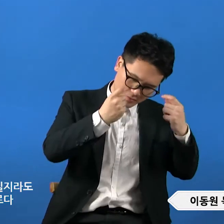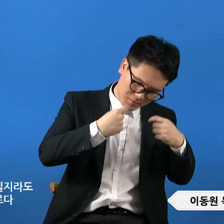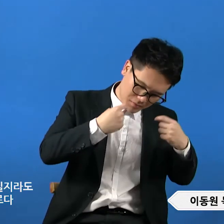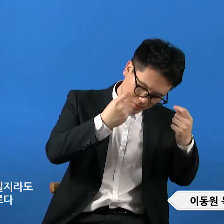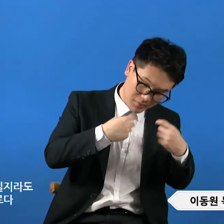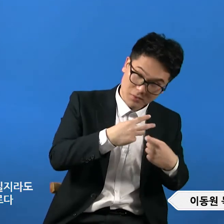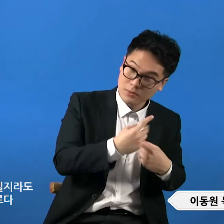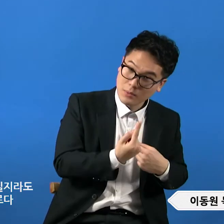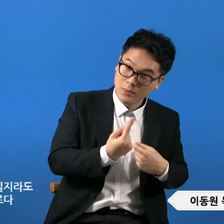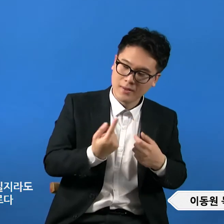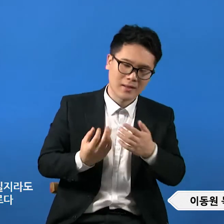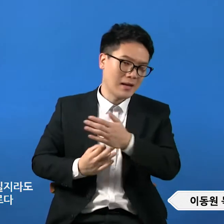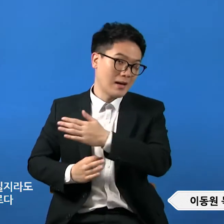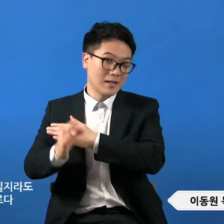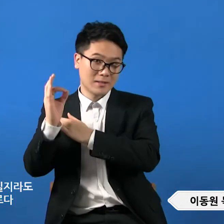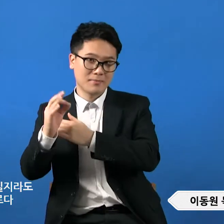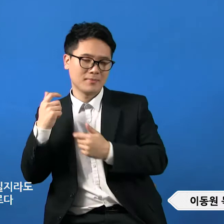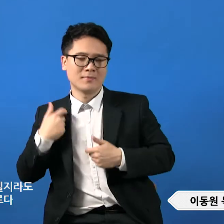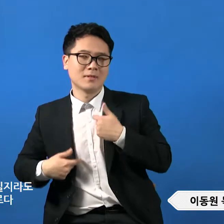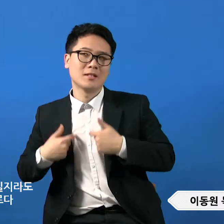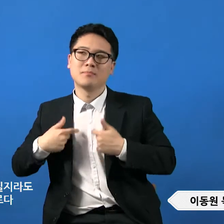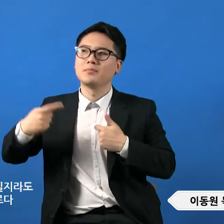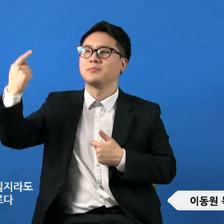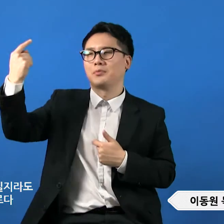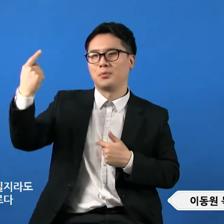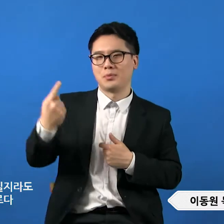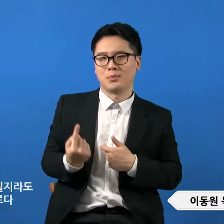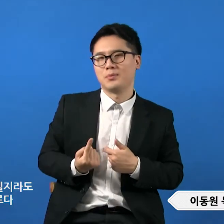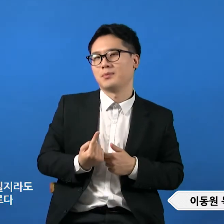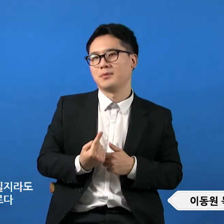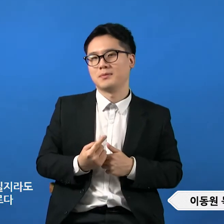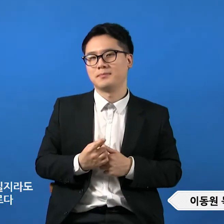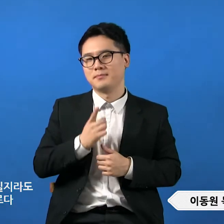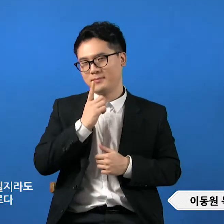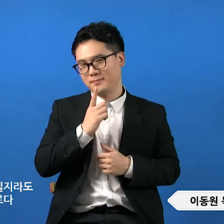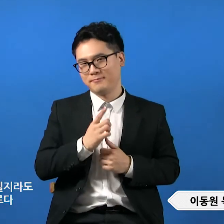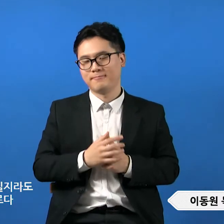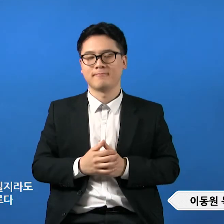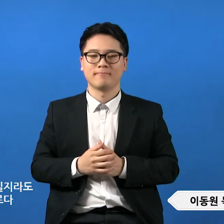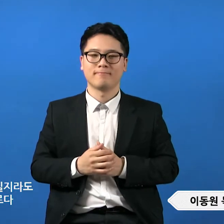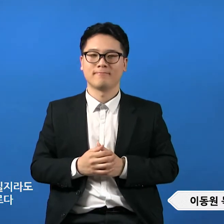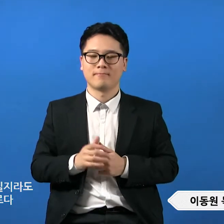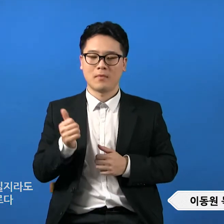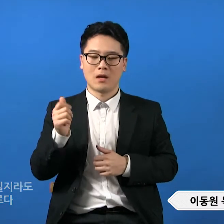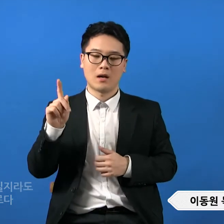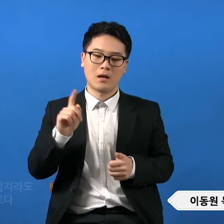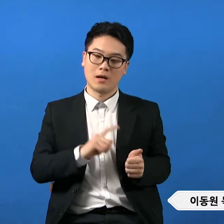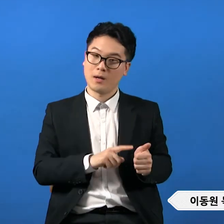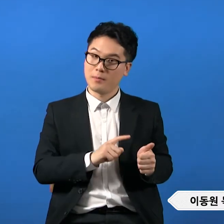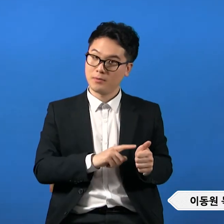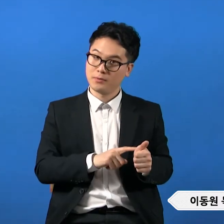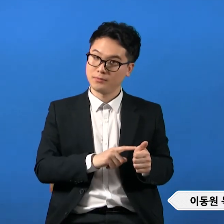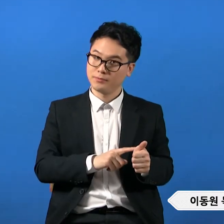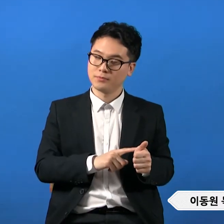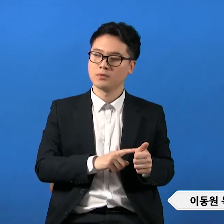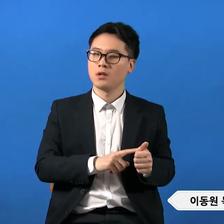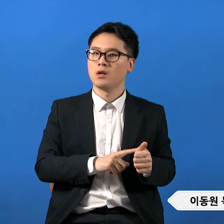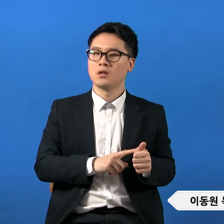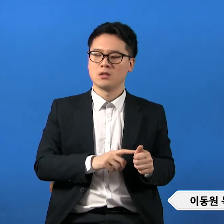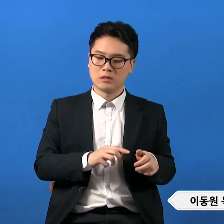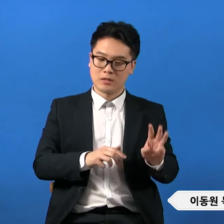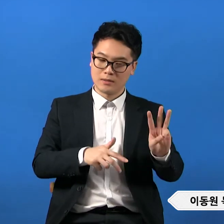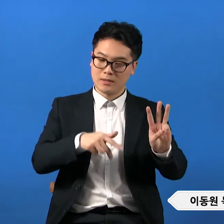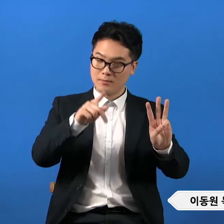깃들지라도 아침에는 기쁨이 오리로다. 자, 하박국 선지자는 이 3장에서 지금 기도를 계속하면서